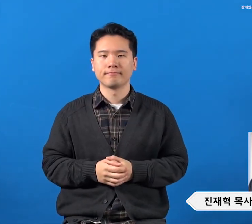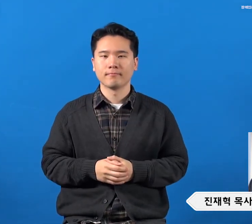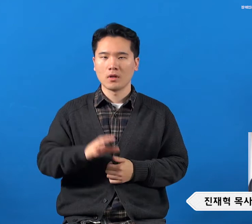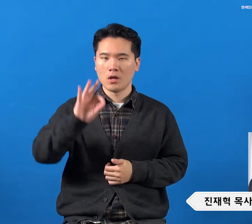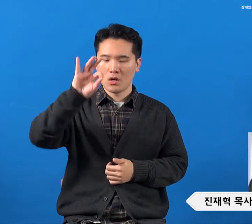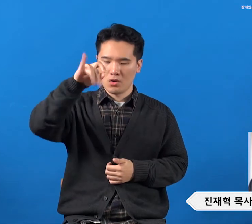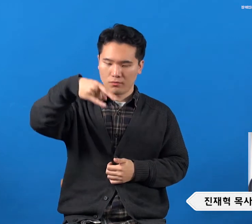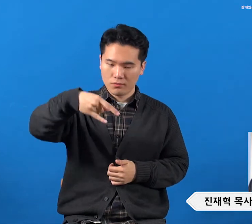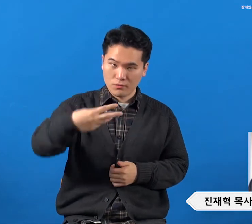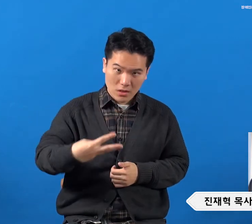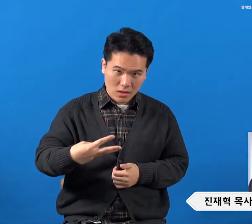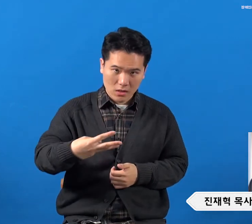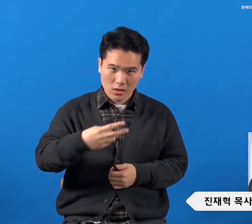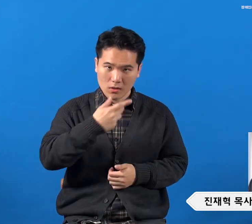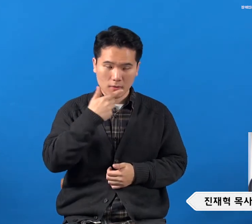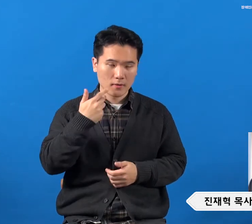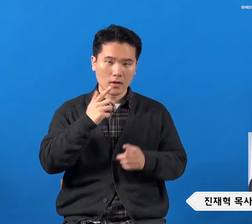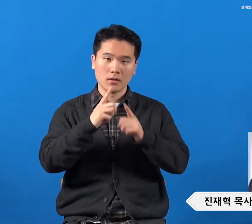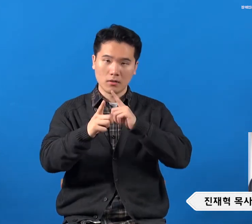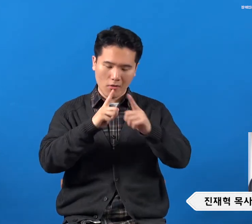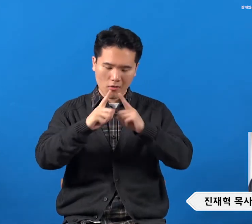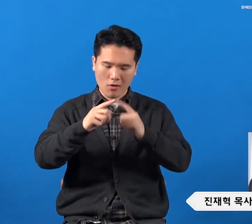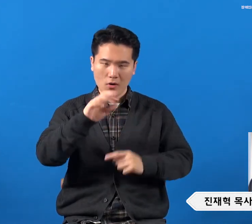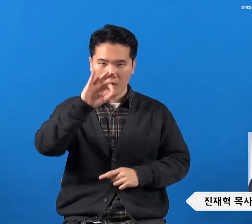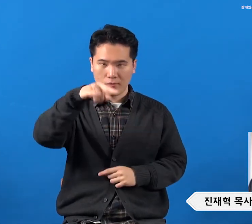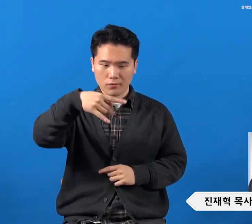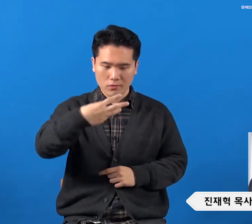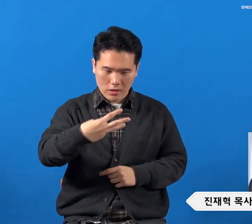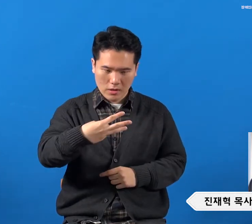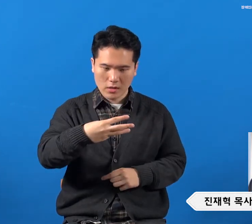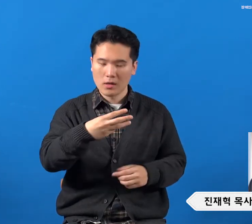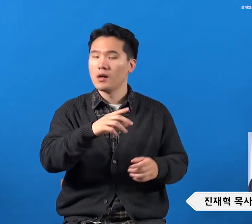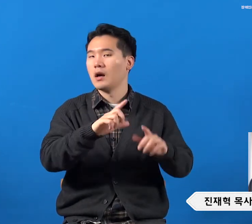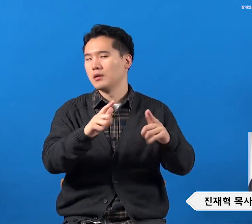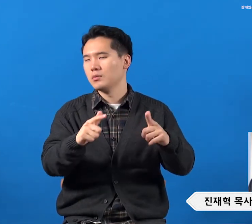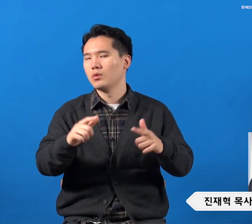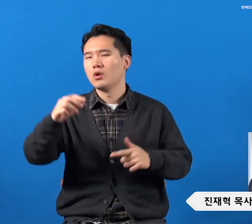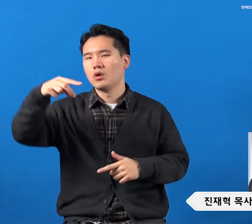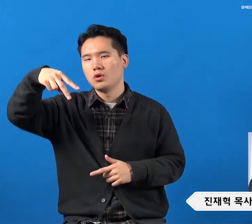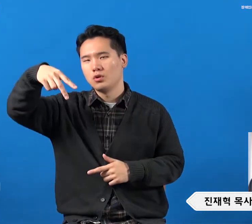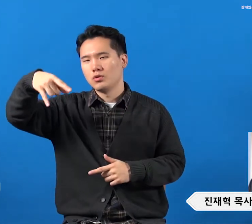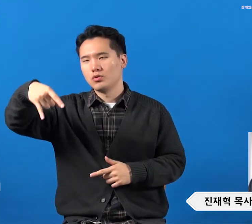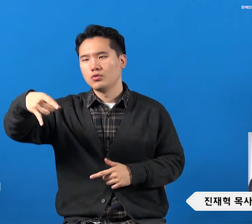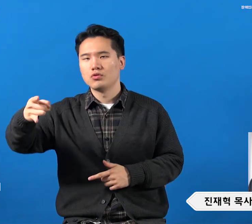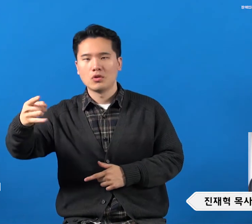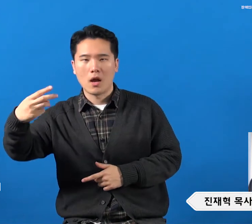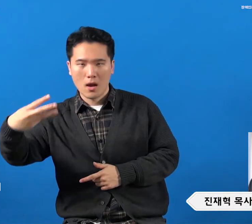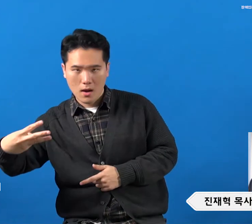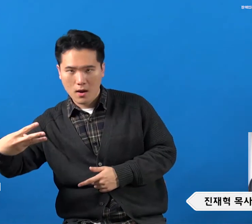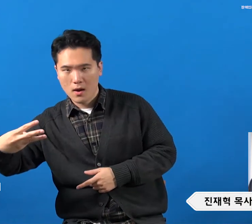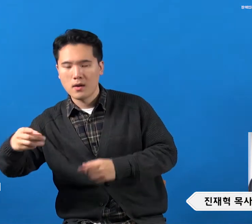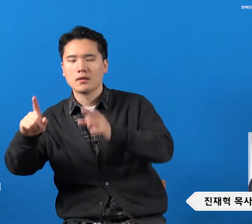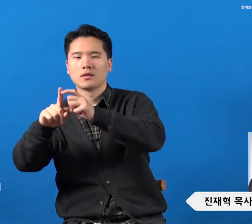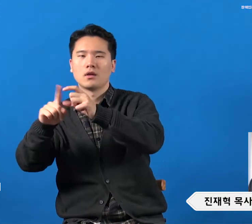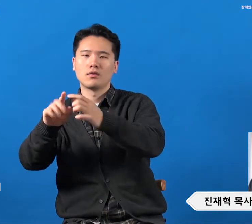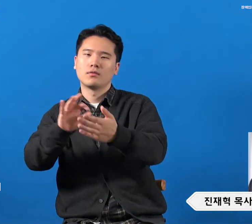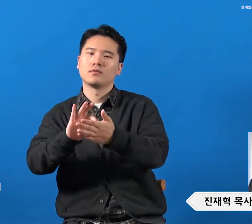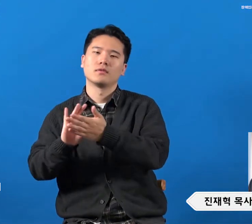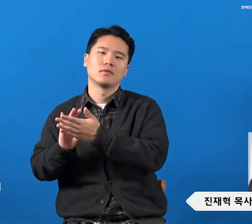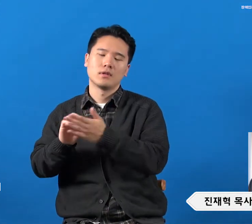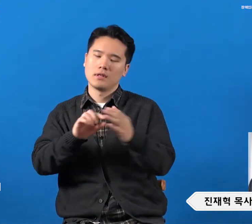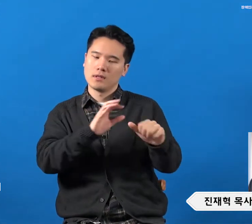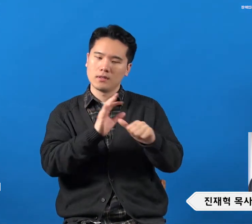will이란 단어를 사용하지 않고 shall이란 단어를 사용했습니다. 성문 문법 영어를